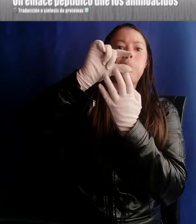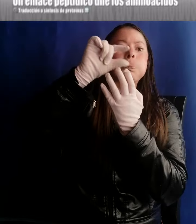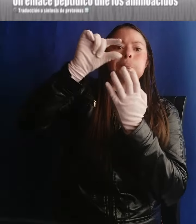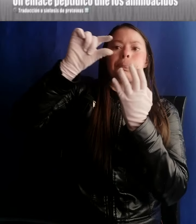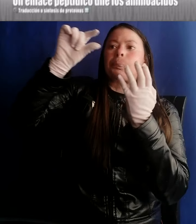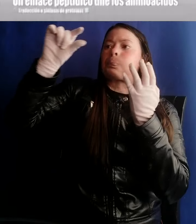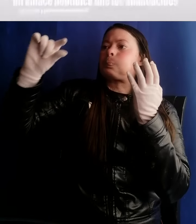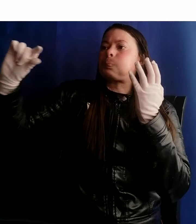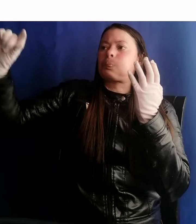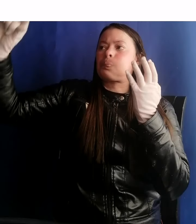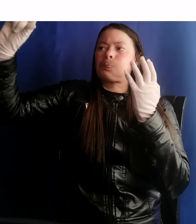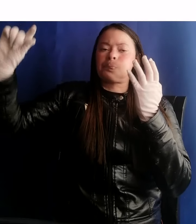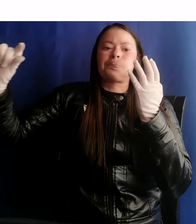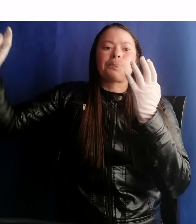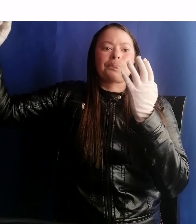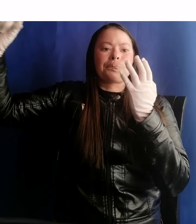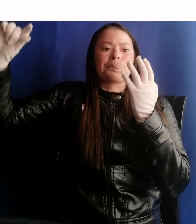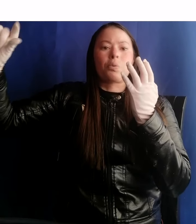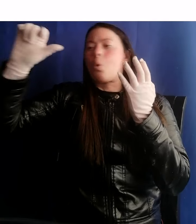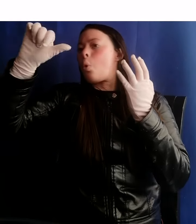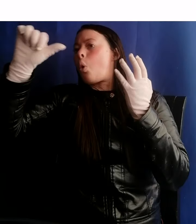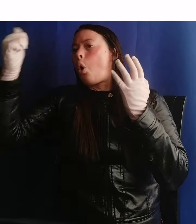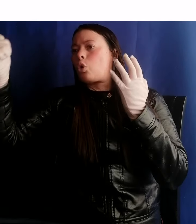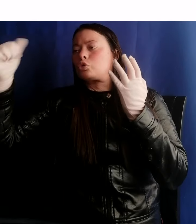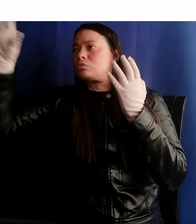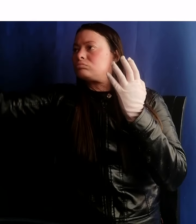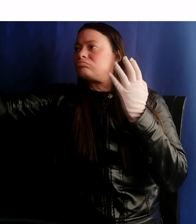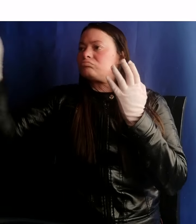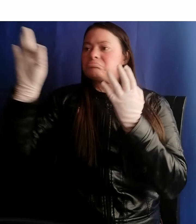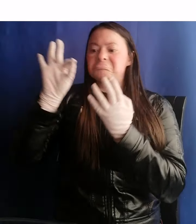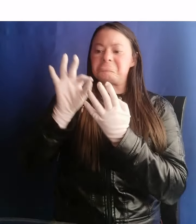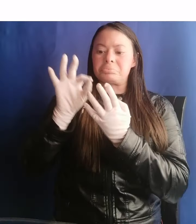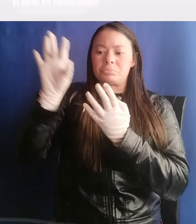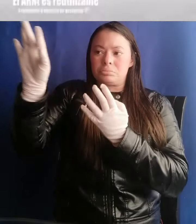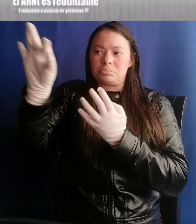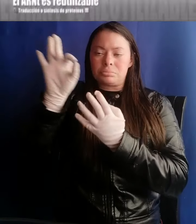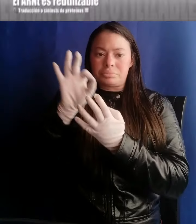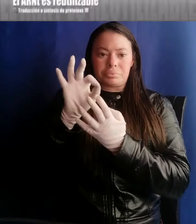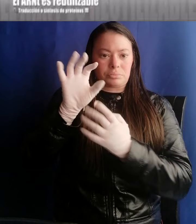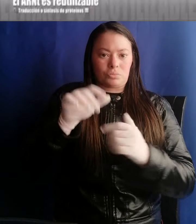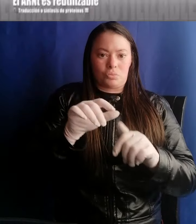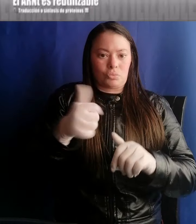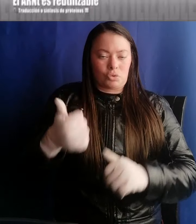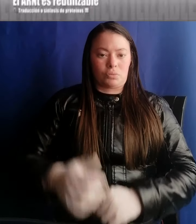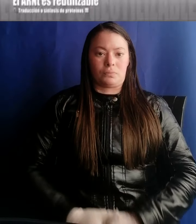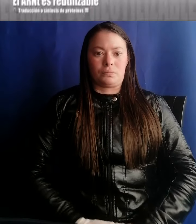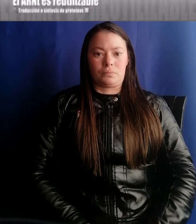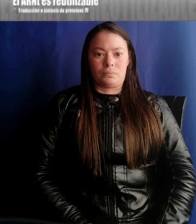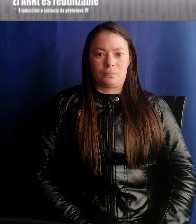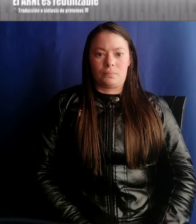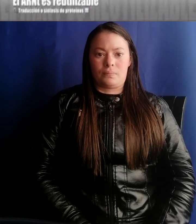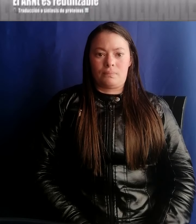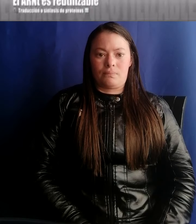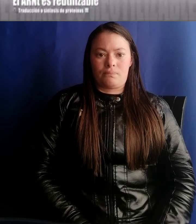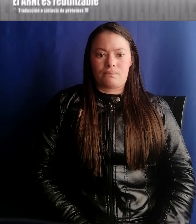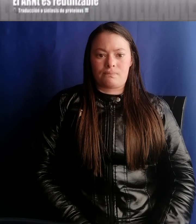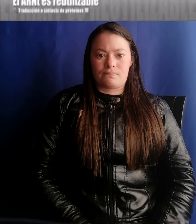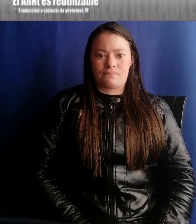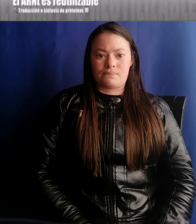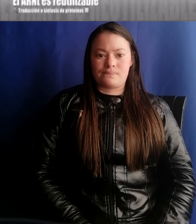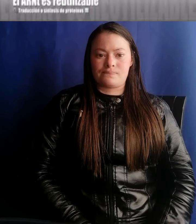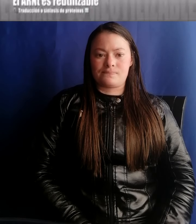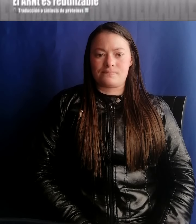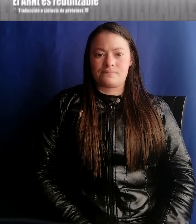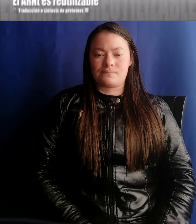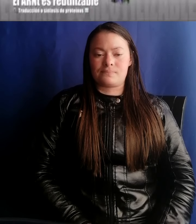el ARN de transferencia que lo transportó queda libre y puede ser utilizado para transportar el mismo tipo de